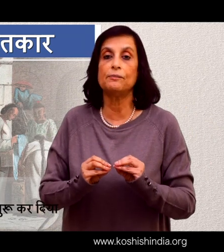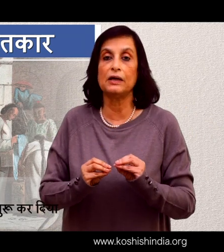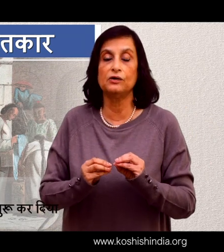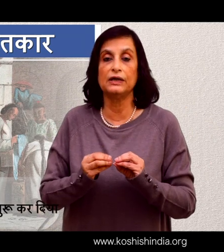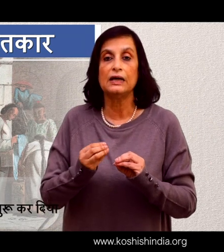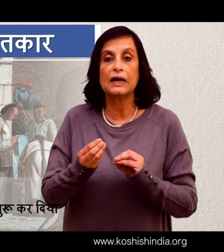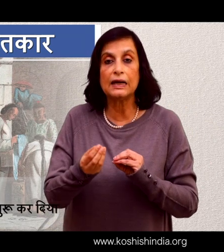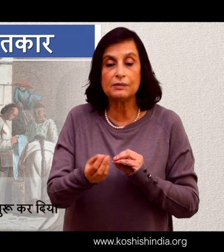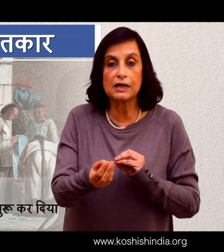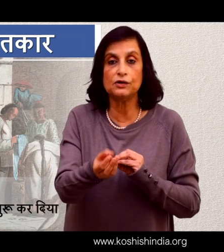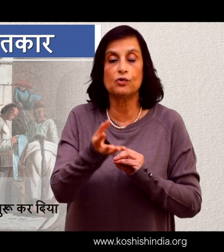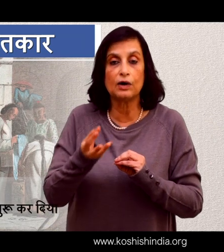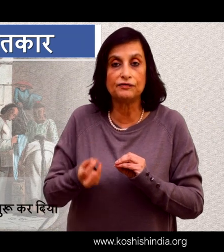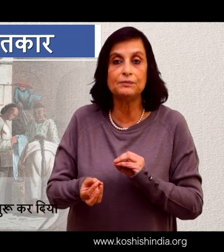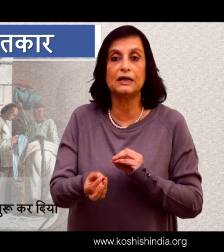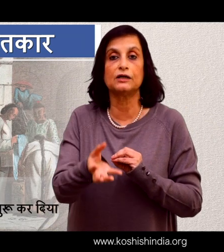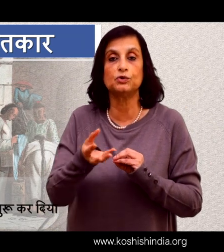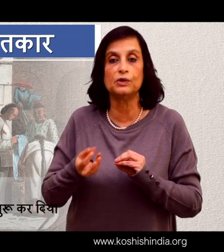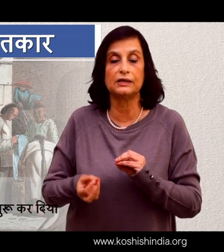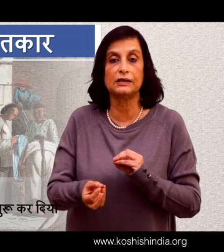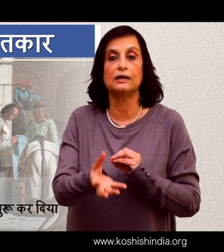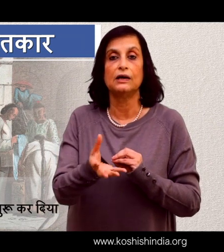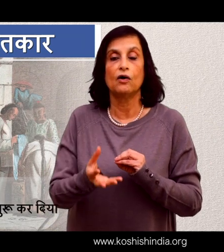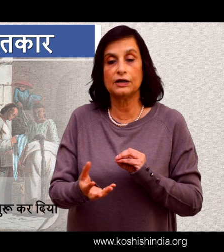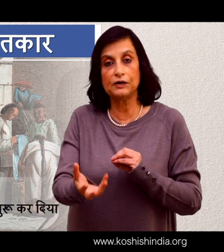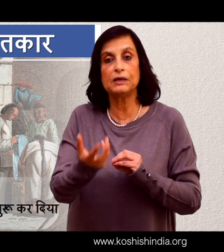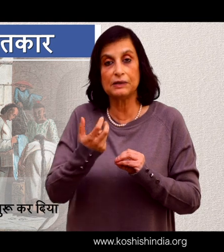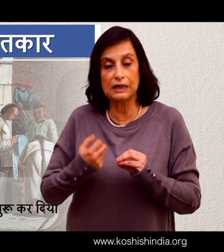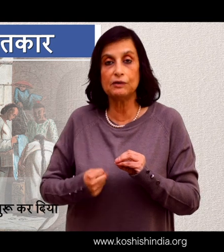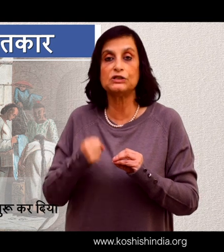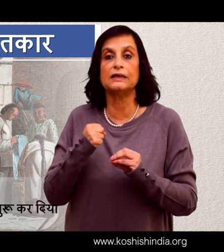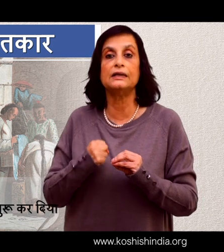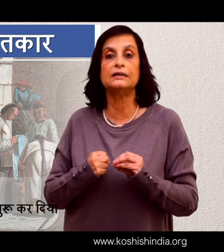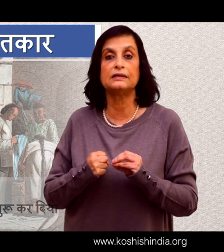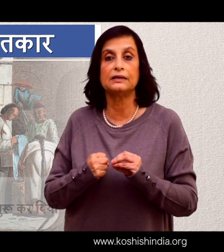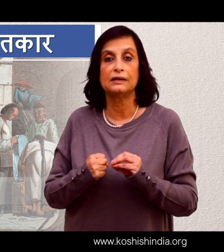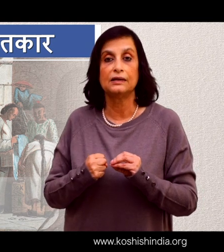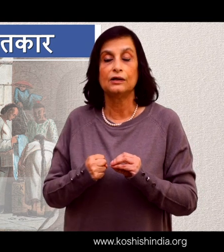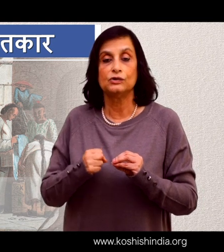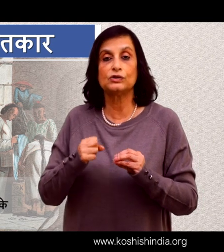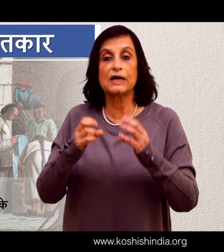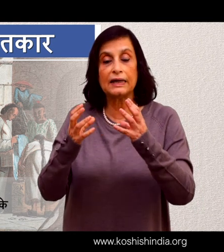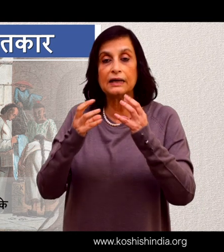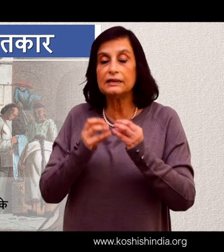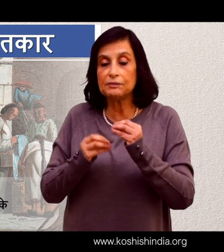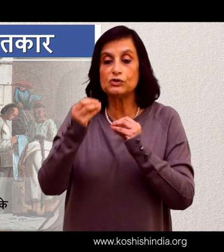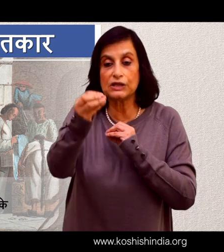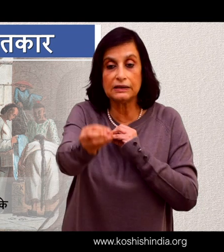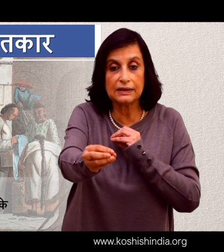व्यापारियोंनेगुप्तरूपसे कालाबाजारियोंकोअफीमकीआपूर्तिशुरूकरदी।और अफीमकेबदलेवे चांदीलेतेथे।